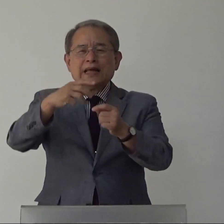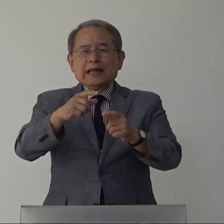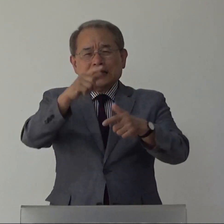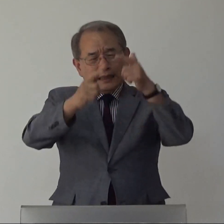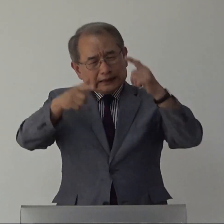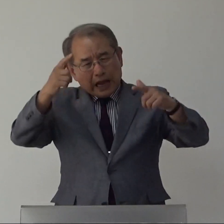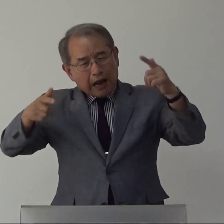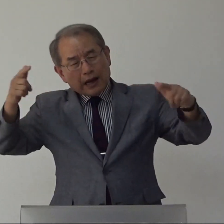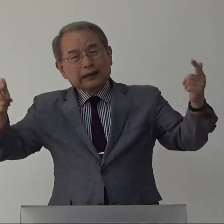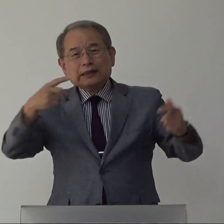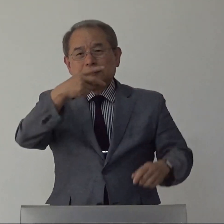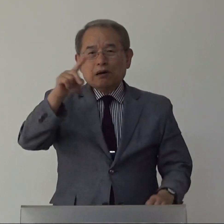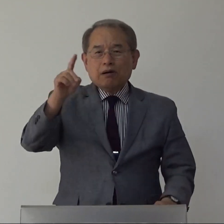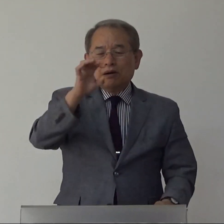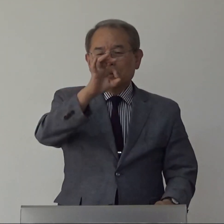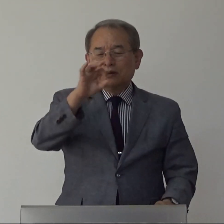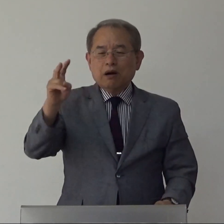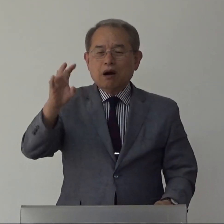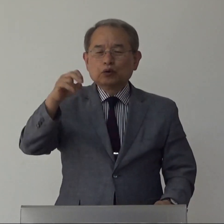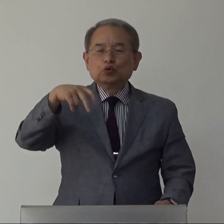역할에 충실하게 될 것입니다.